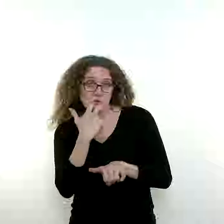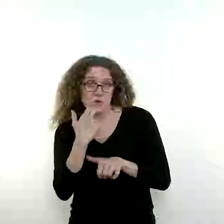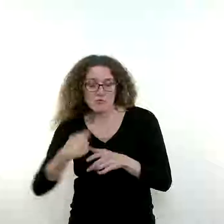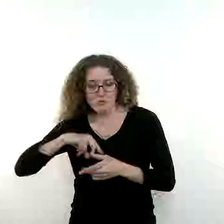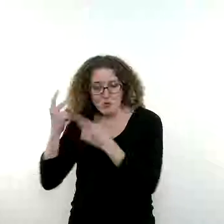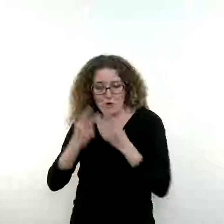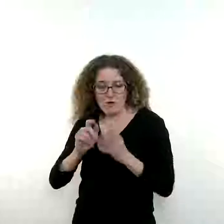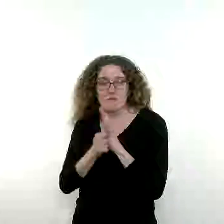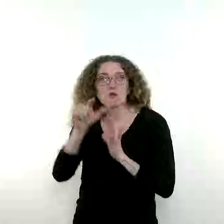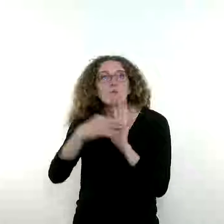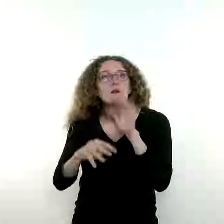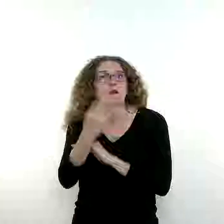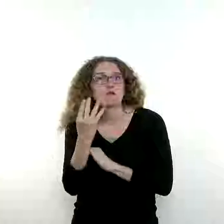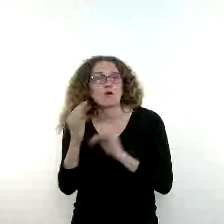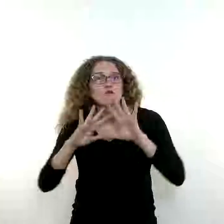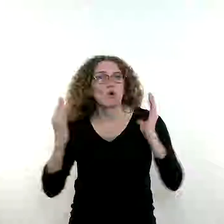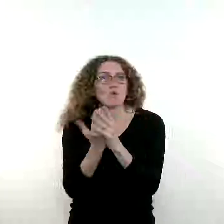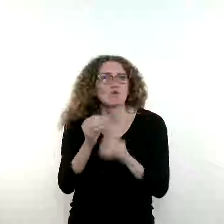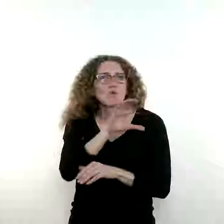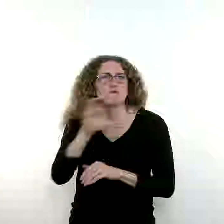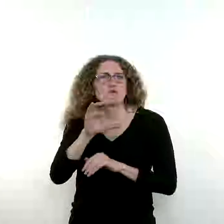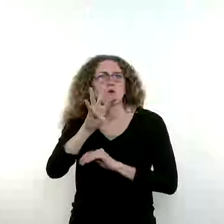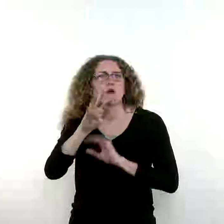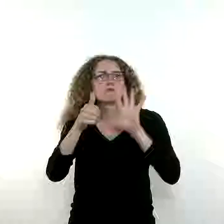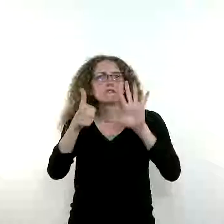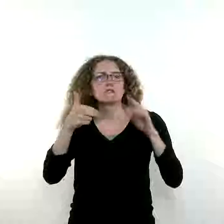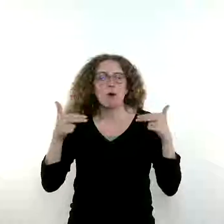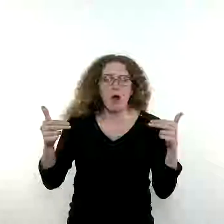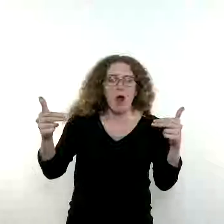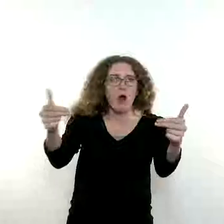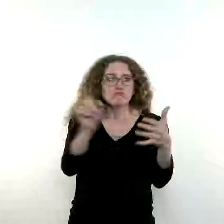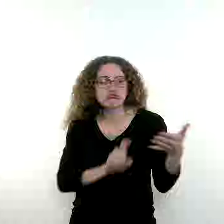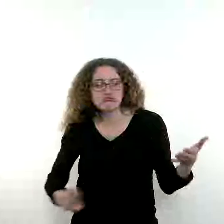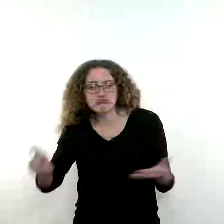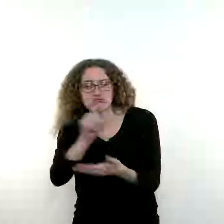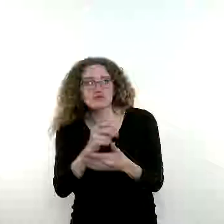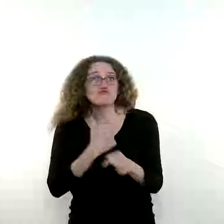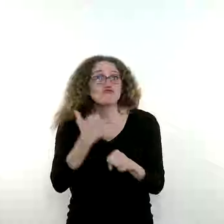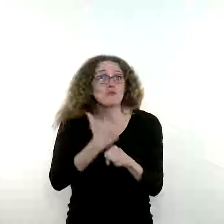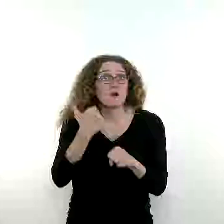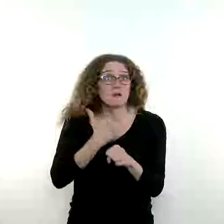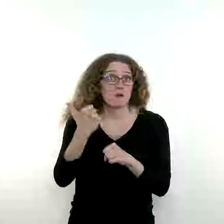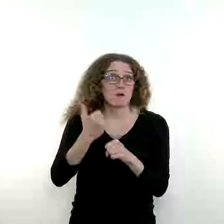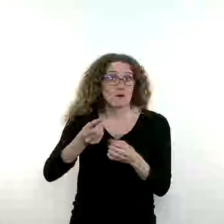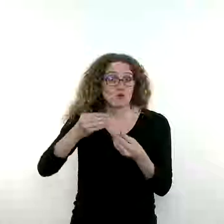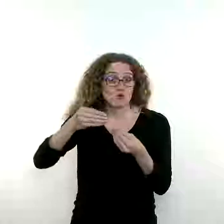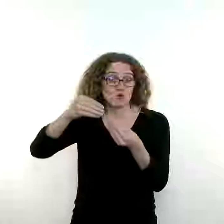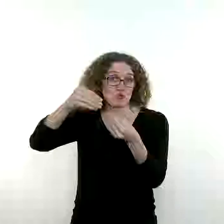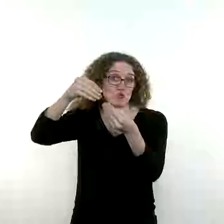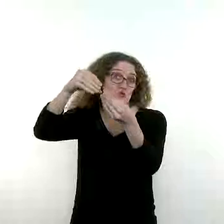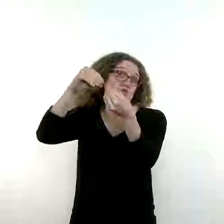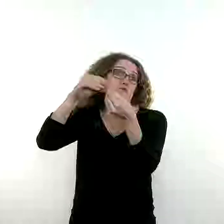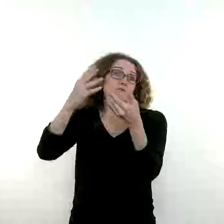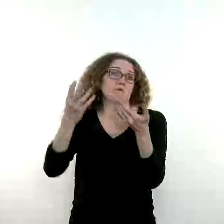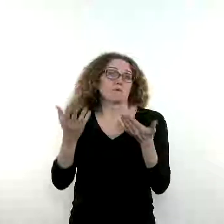2014, il y avait 146 caméras installées. Chaque année, on en a installé un certain